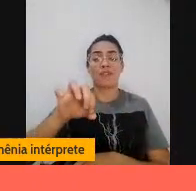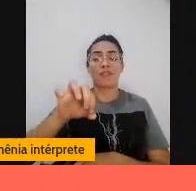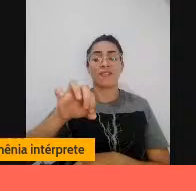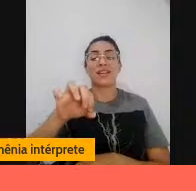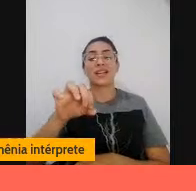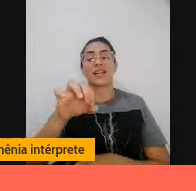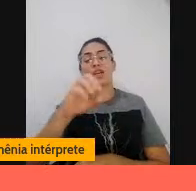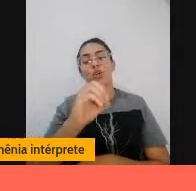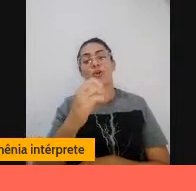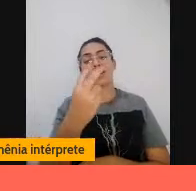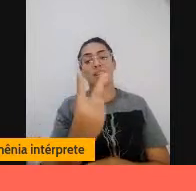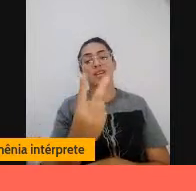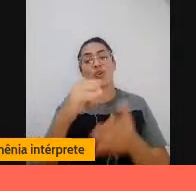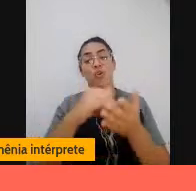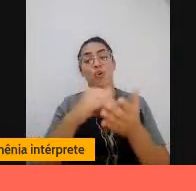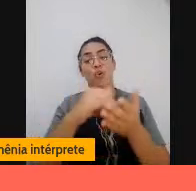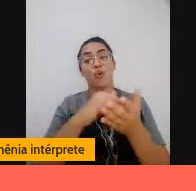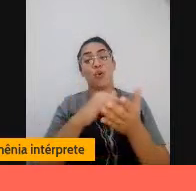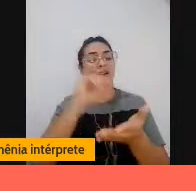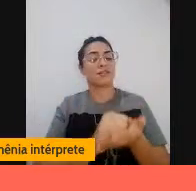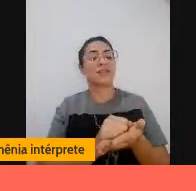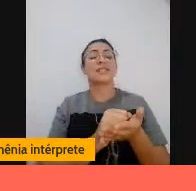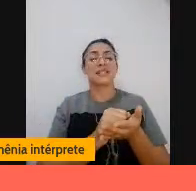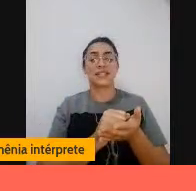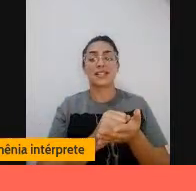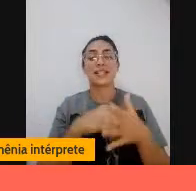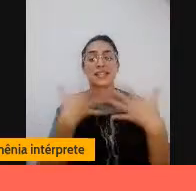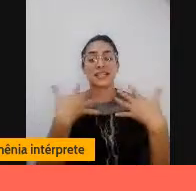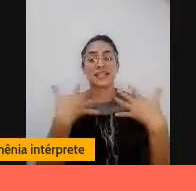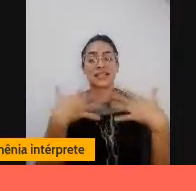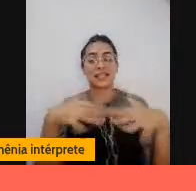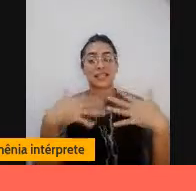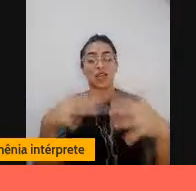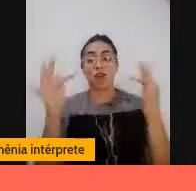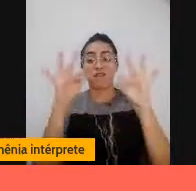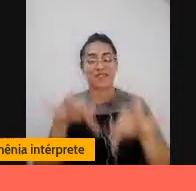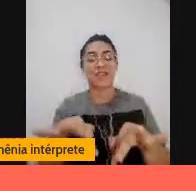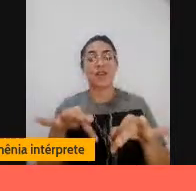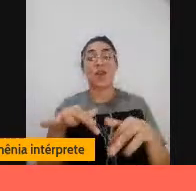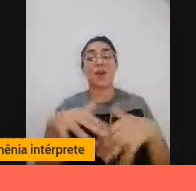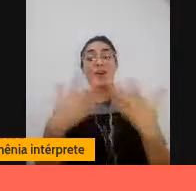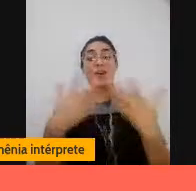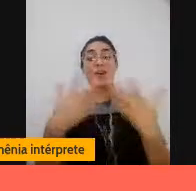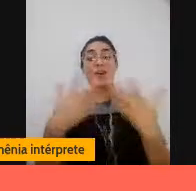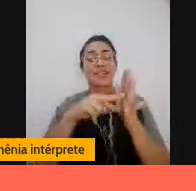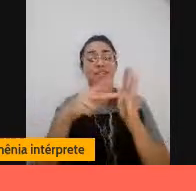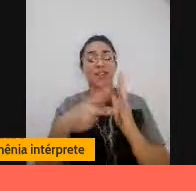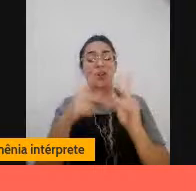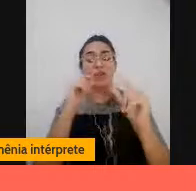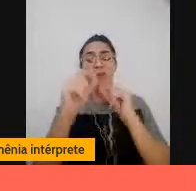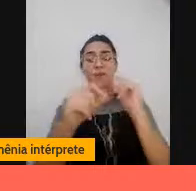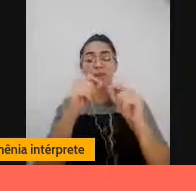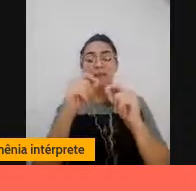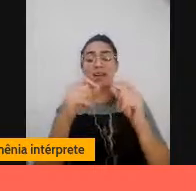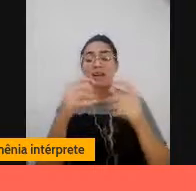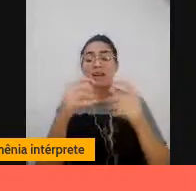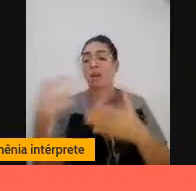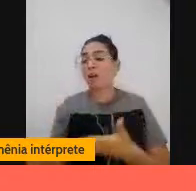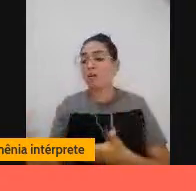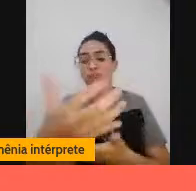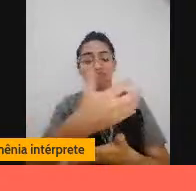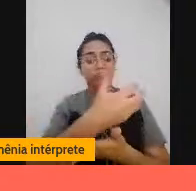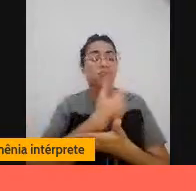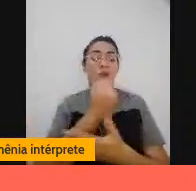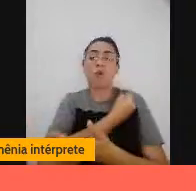inscrições. 902 inscrições ao final do evento. Ou seja, nós abarcamos aí uma quantidade muito